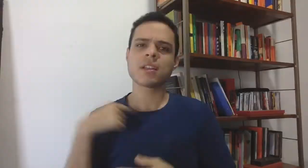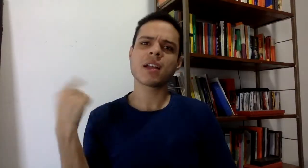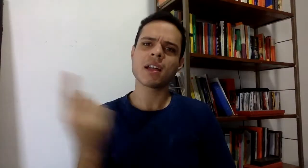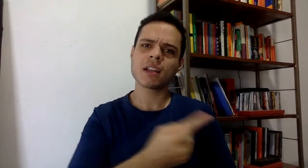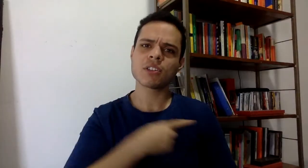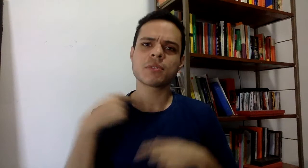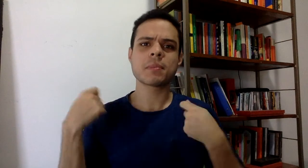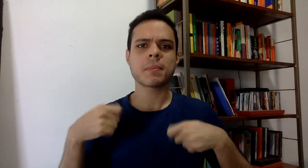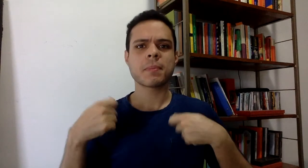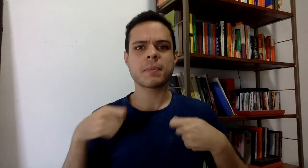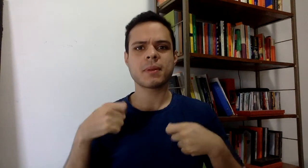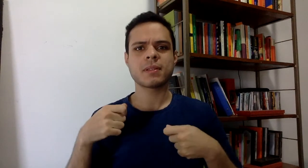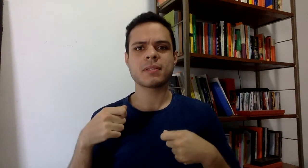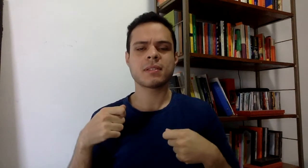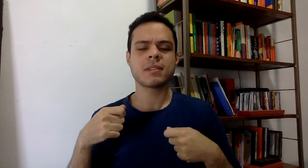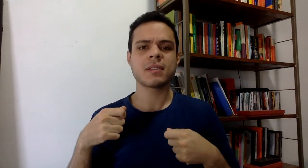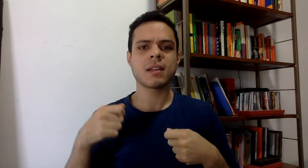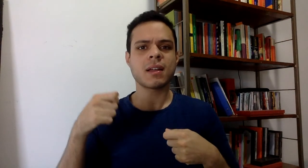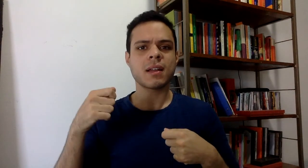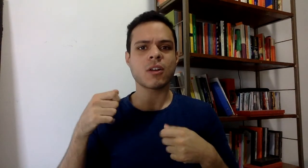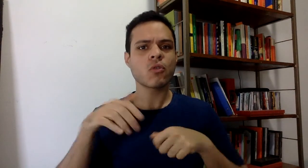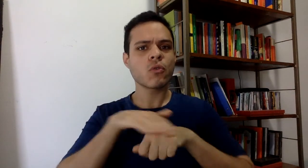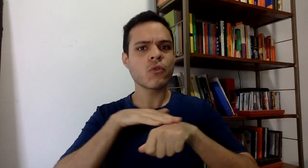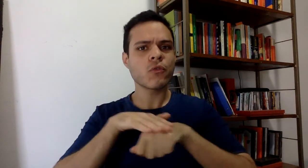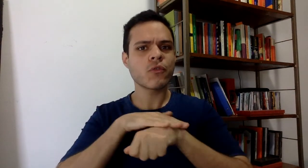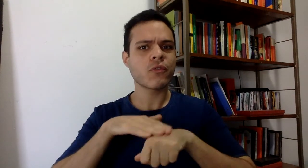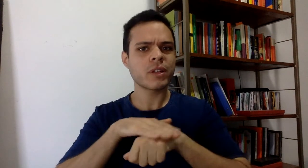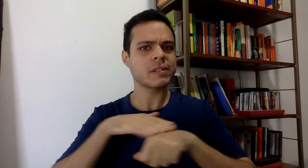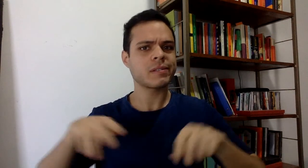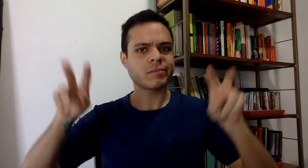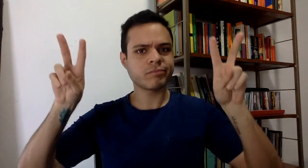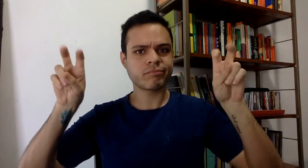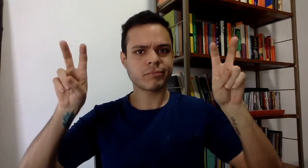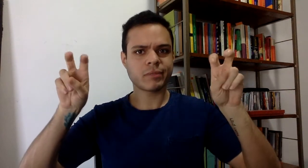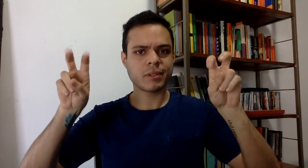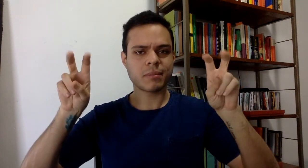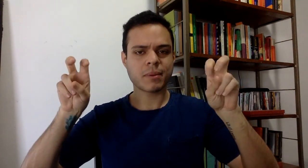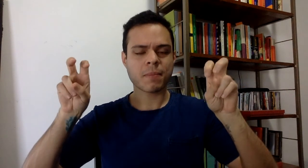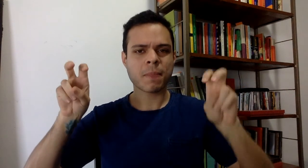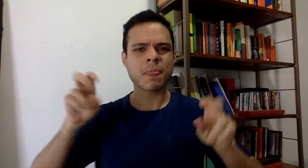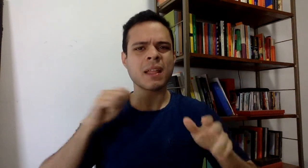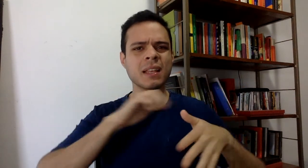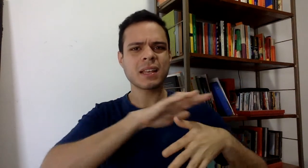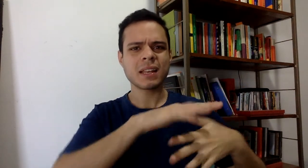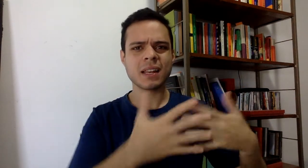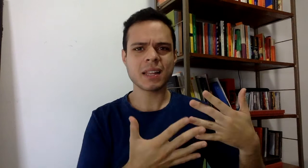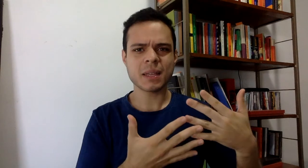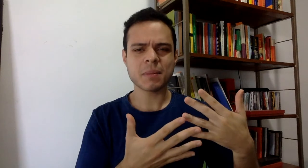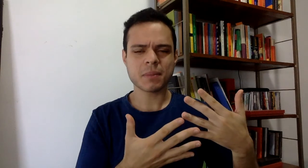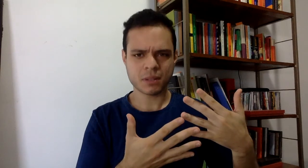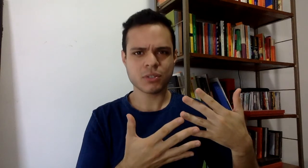Nós precisamos conversar sobre a Libras ser uma língua ou uma